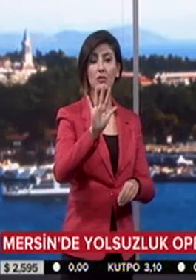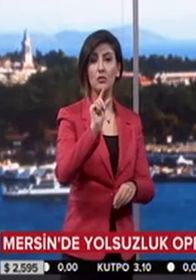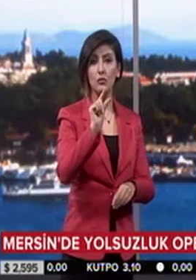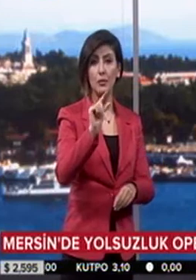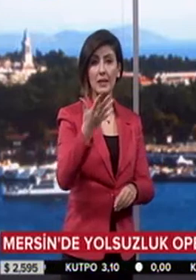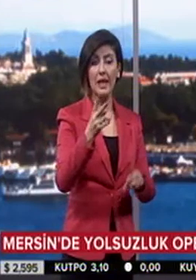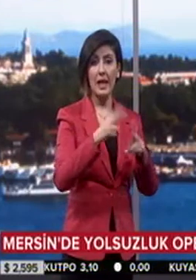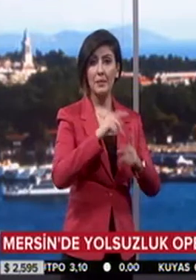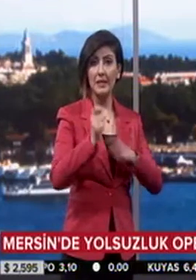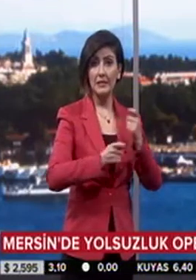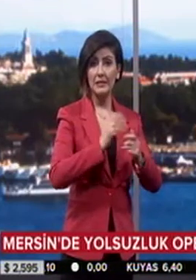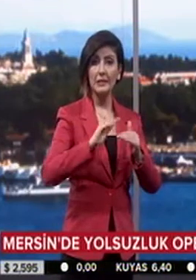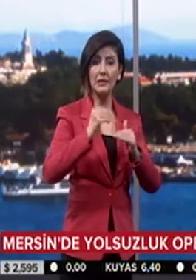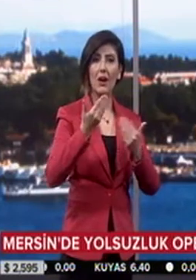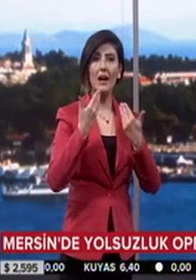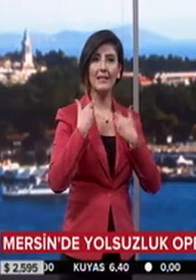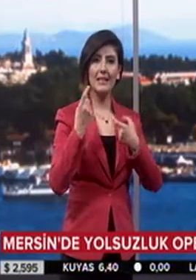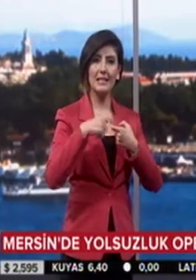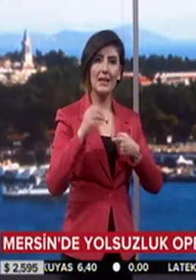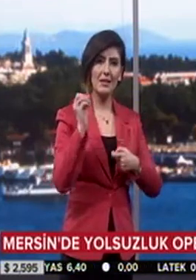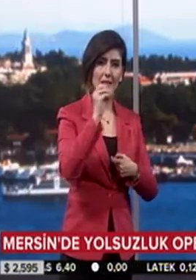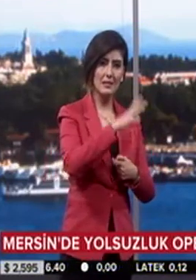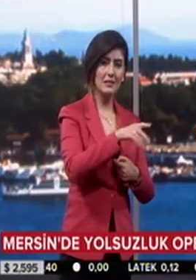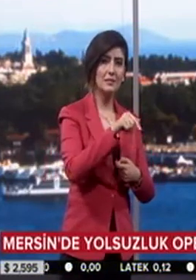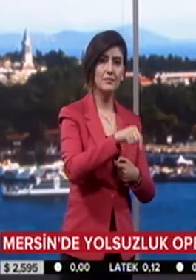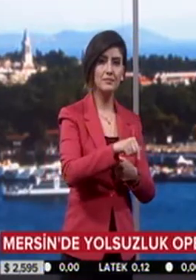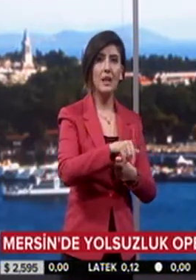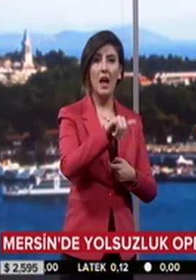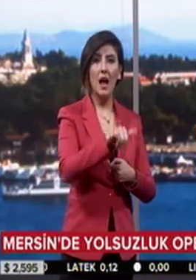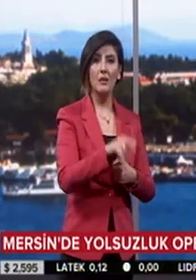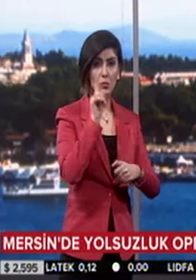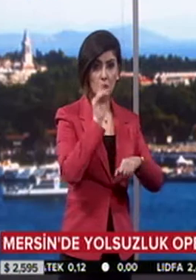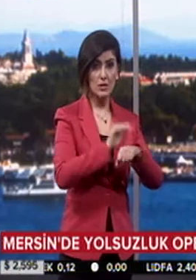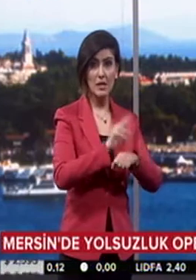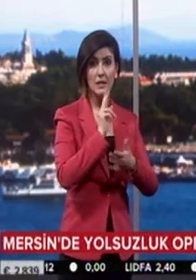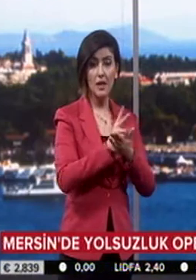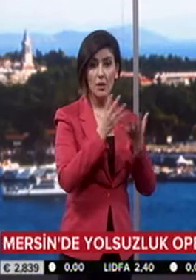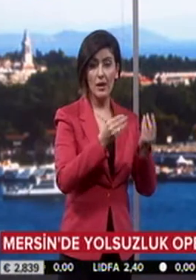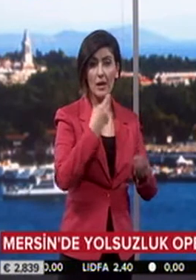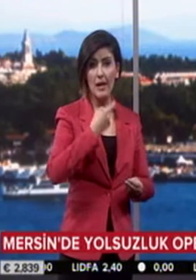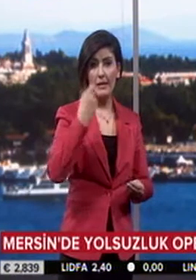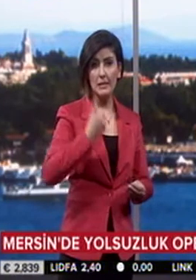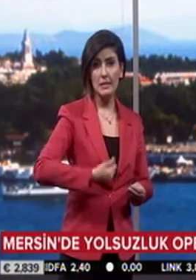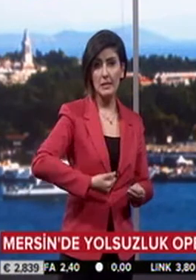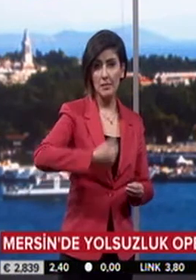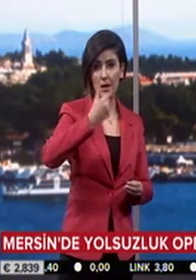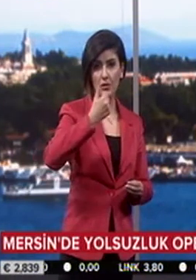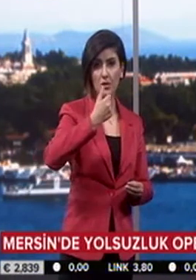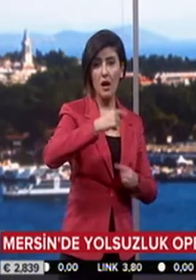ise emniyetteki işlemlerinin ardından adliyeye sevk edildi. Bu arada hakkında gözaltı kararı olan eski başkan Macit Özcan'ı